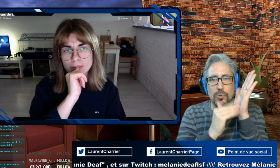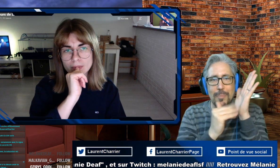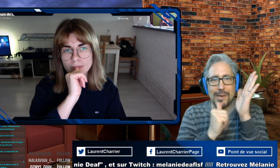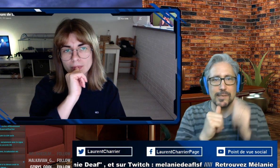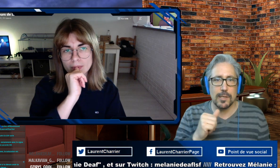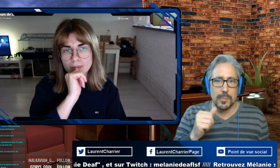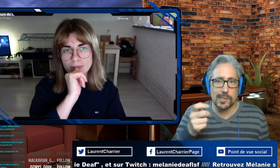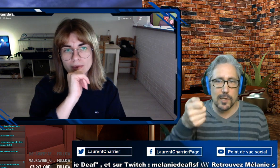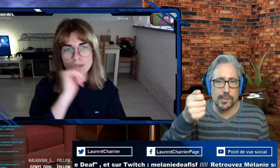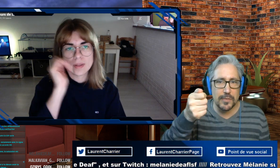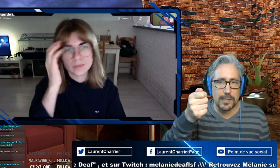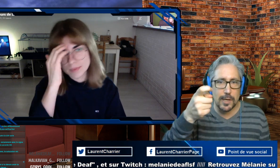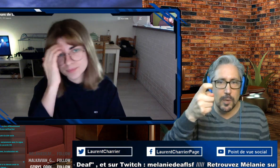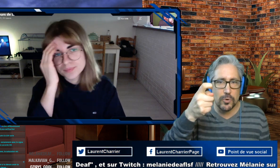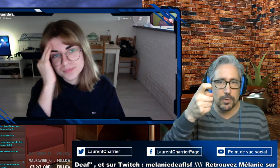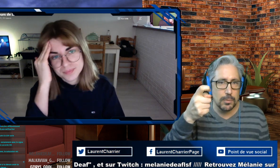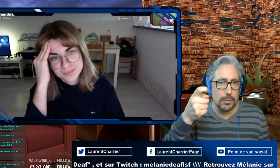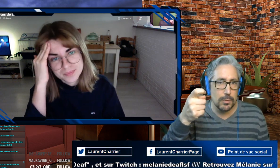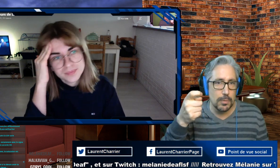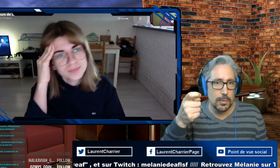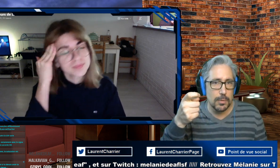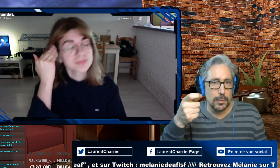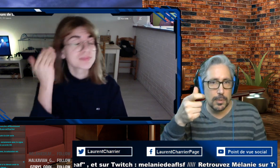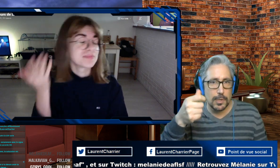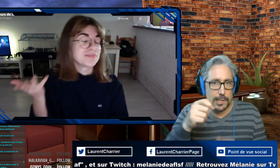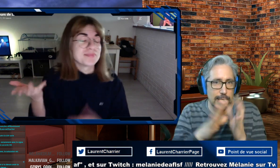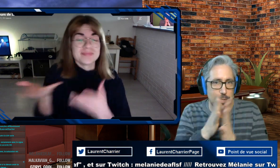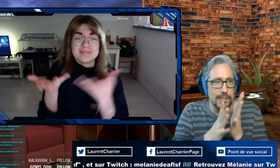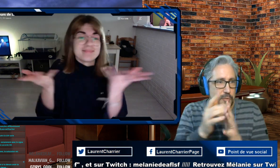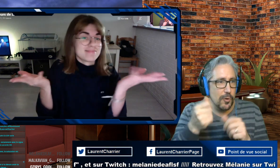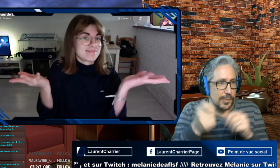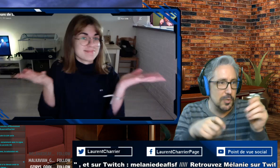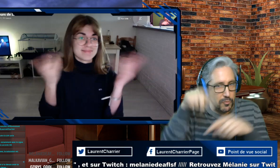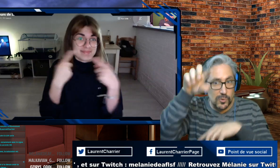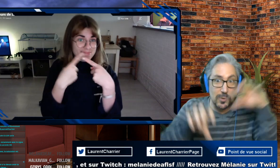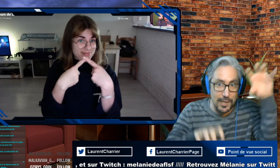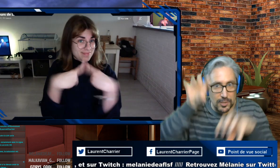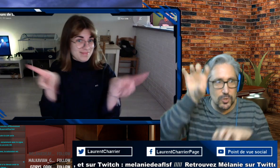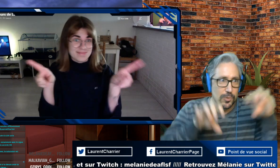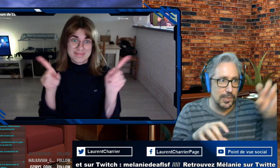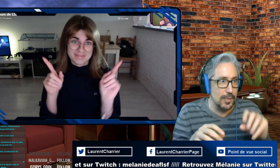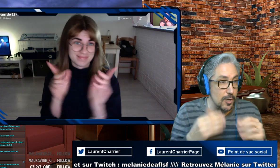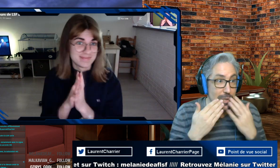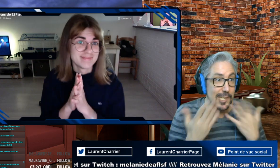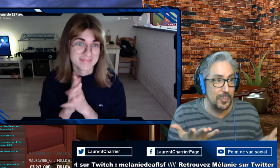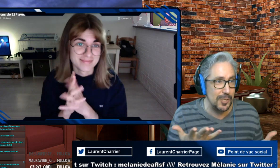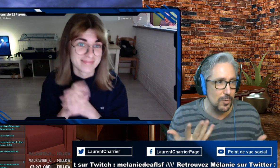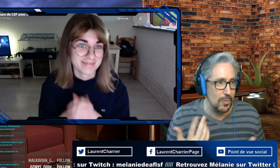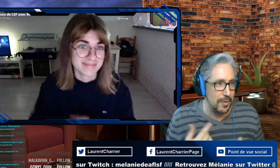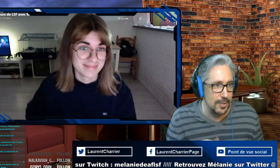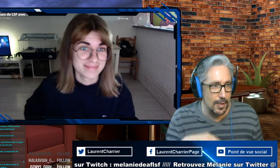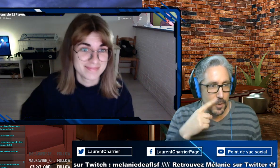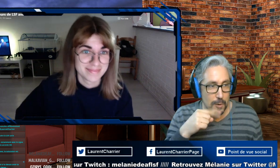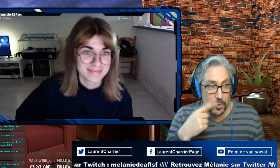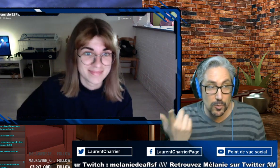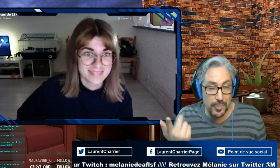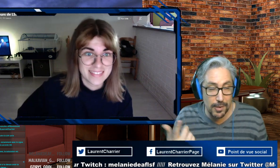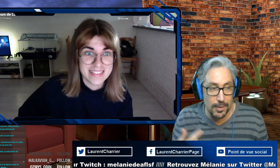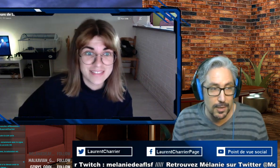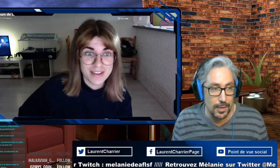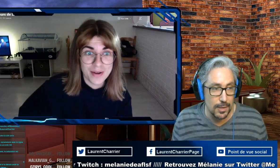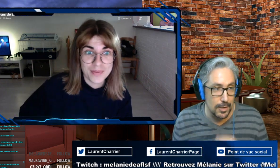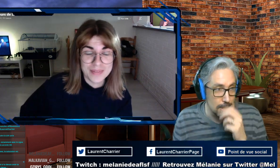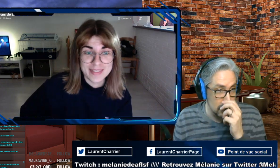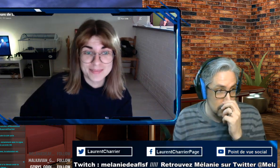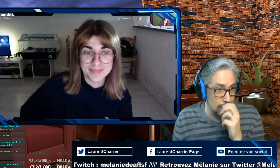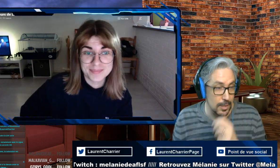quand c'est plutôt à Marseille, et ben ça va être un peu. Il y a des différents signes en fonction des régions aussi, comme les expressions en fait, comme quand on parle.